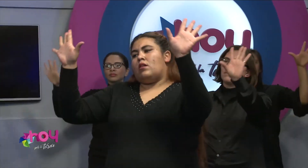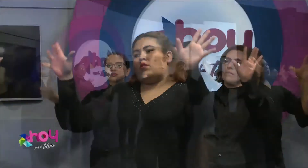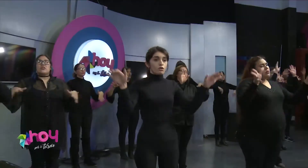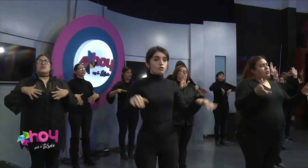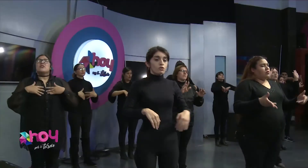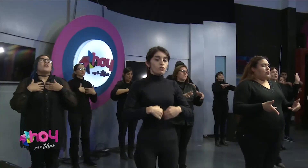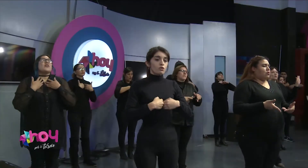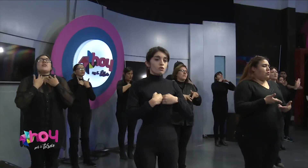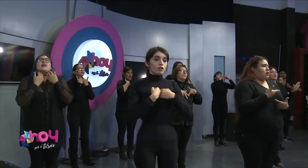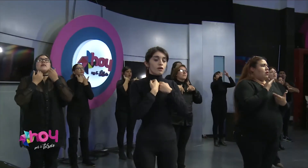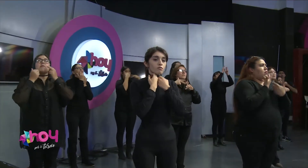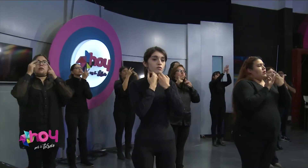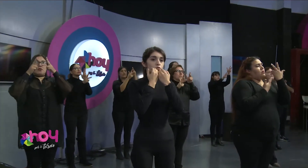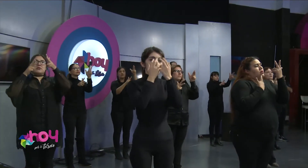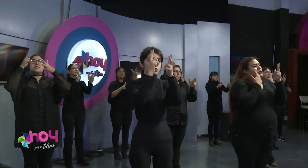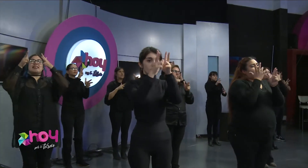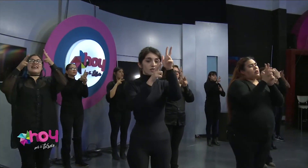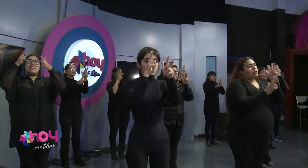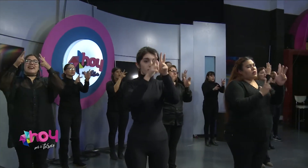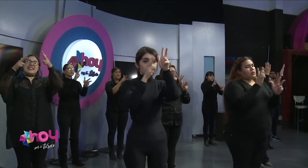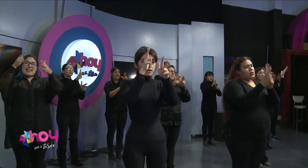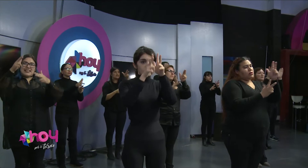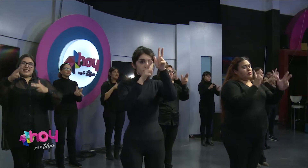Con toda mi voz quiero cantarte.